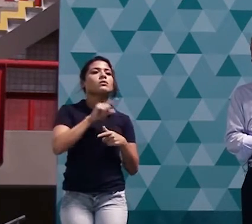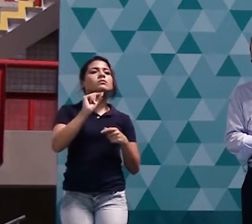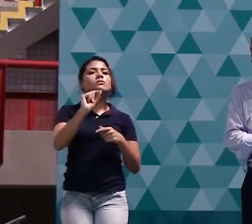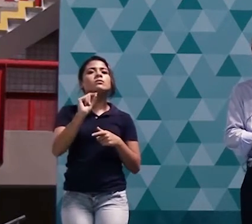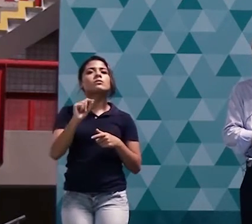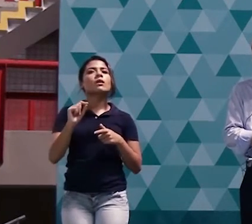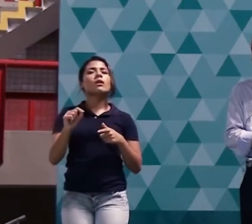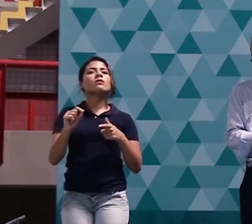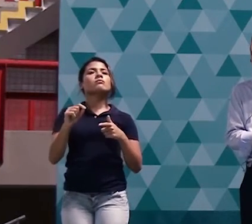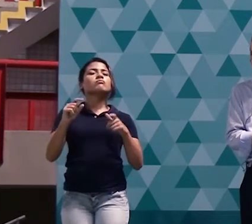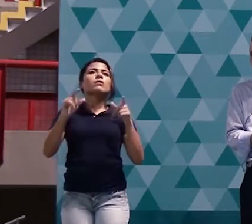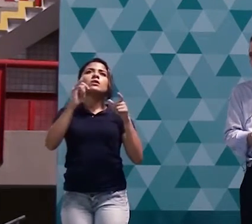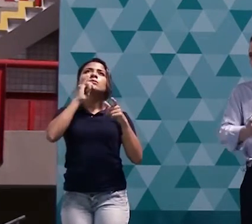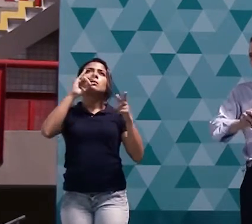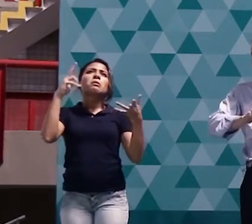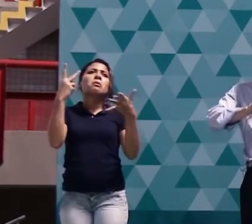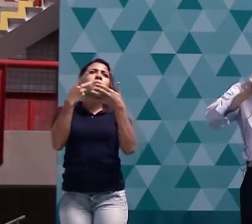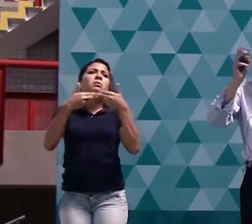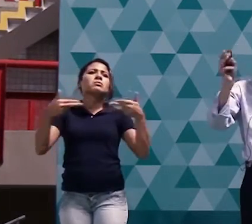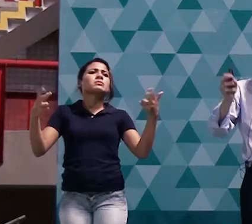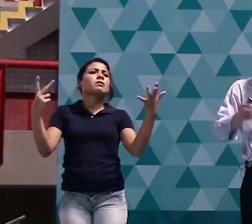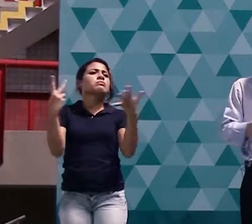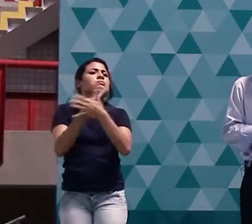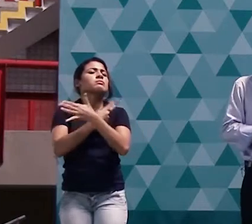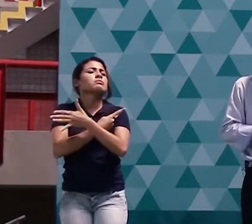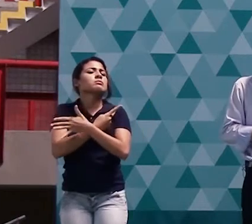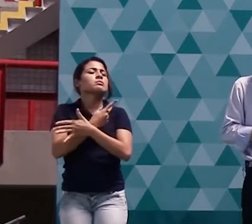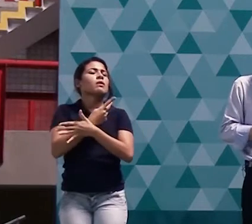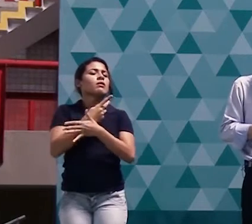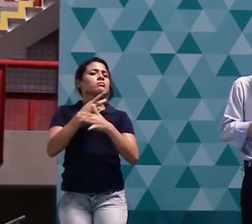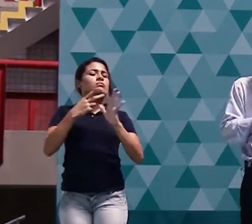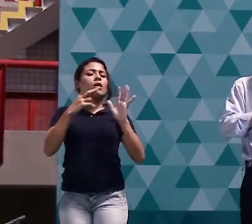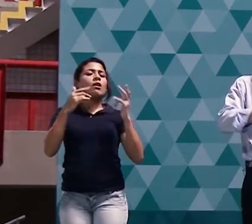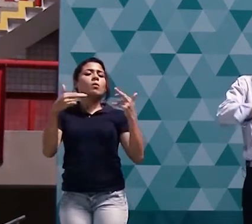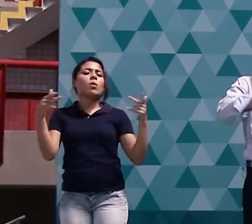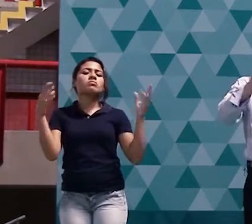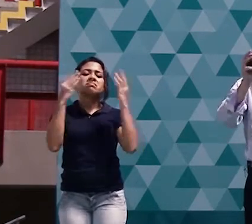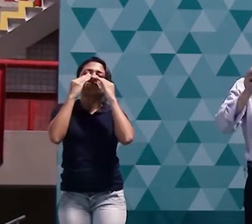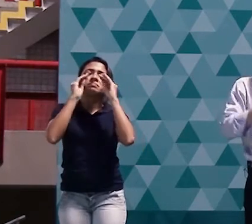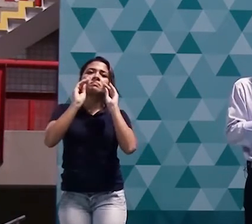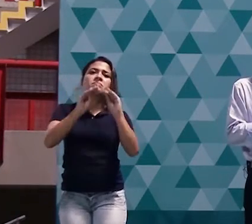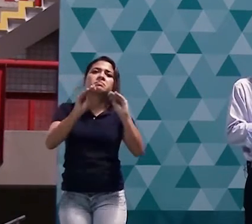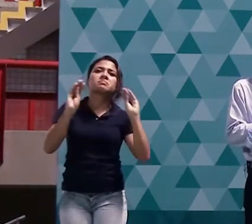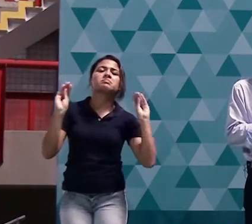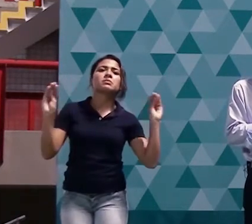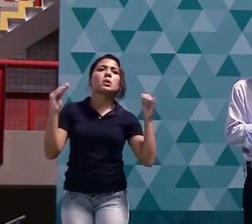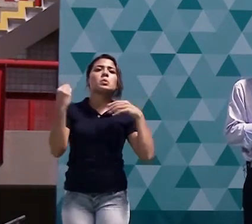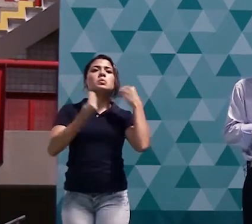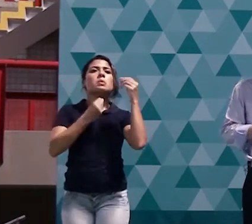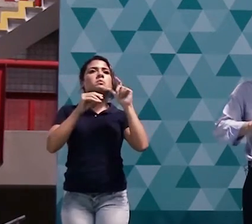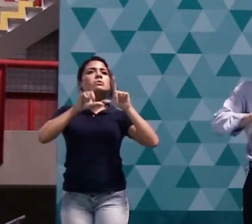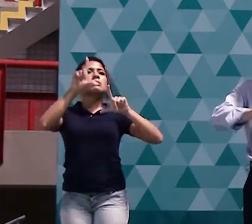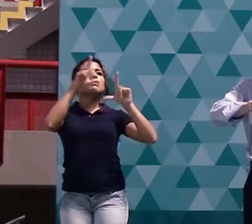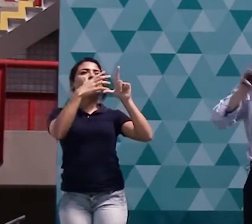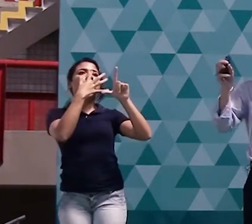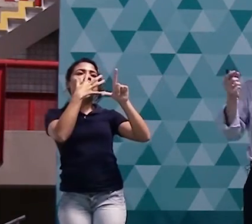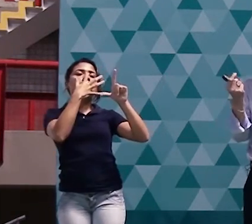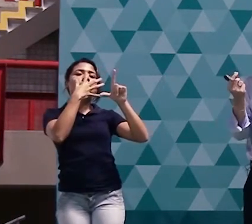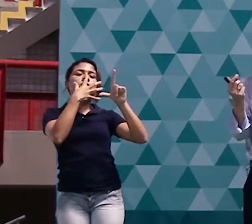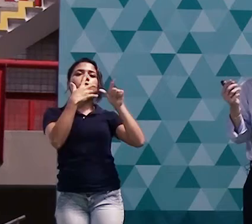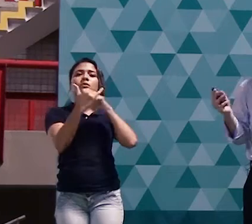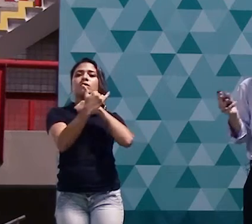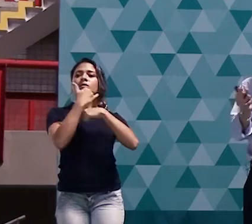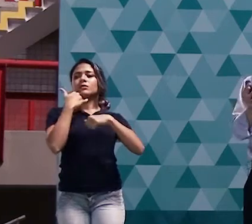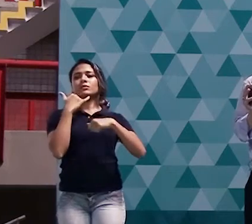o que está acontecendo por aí e ficar encantado com o que a mídia apresenta. Porque a televisão,